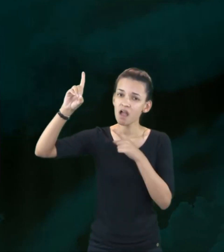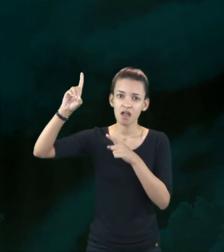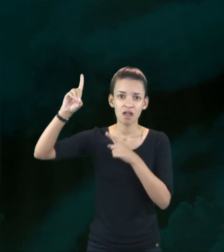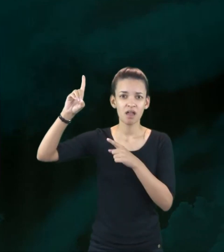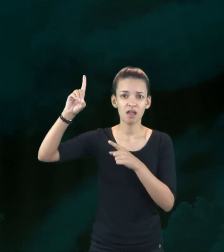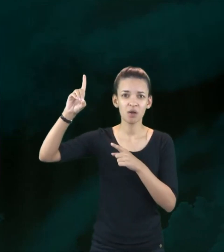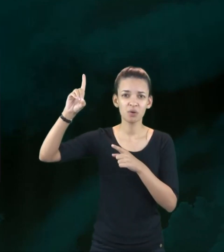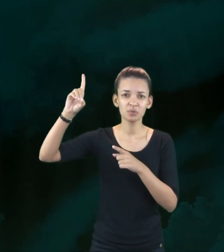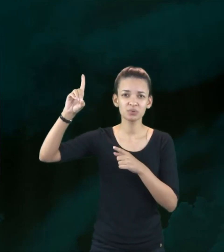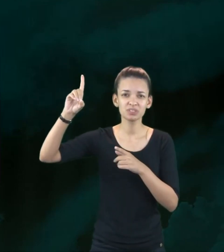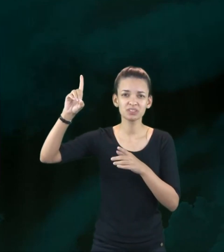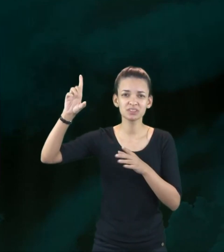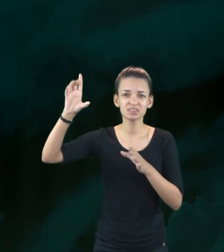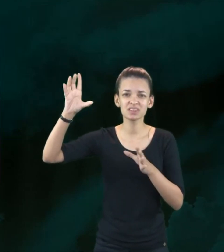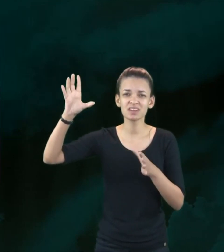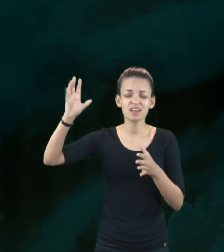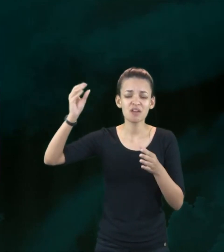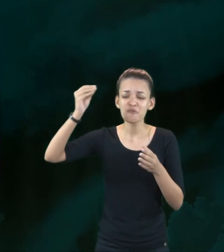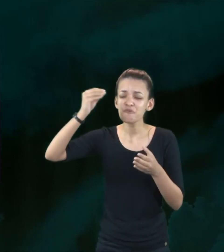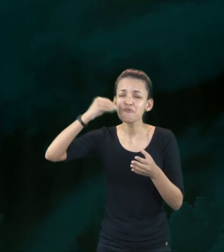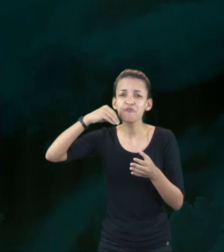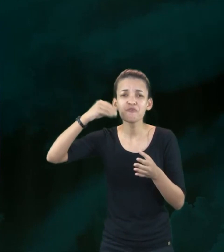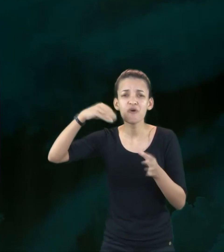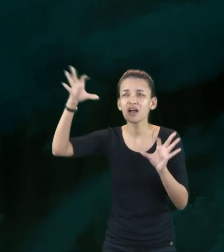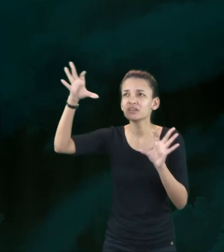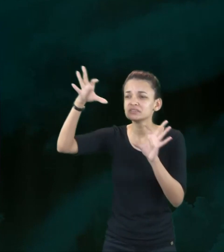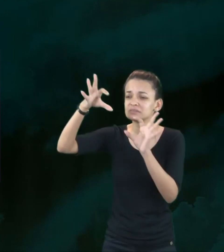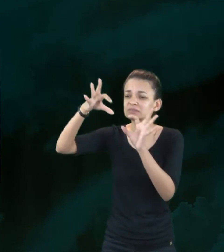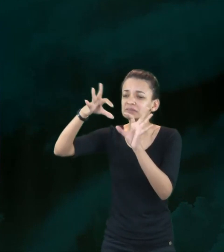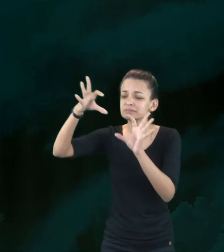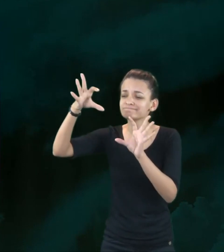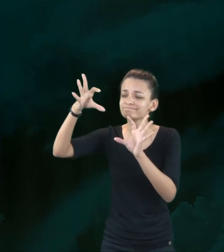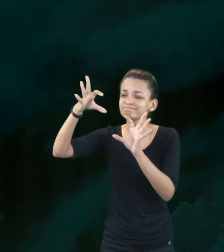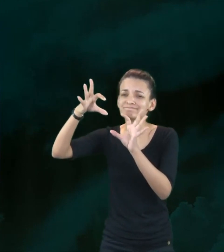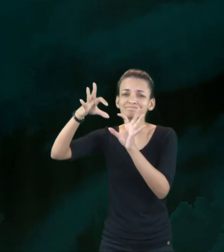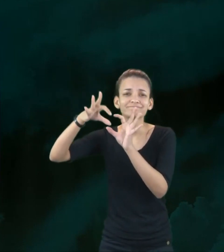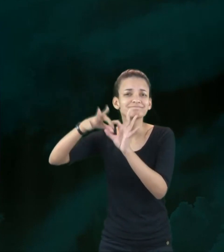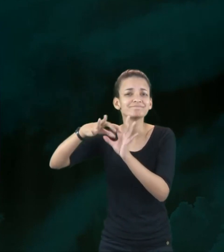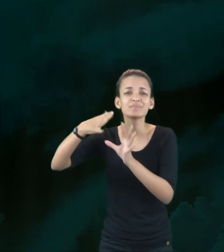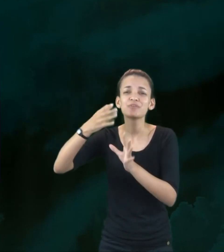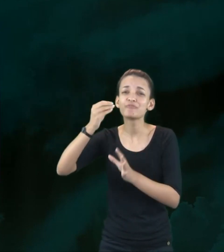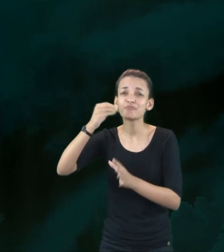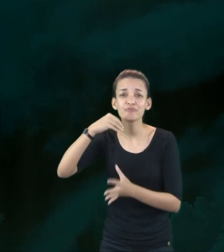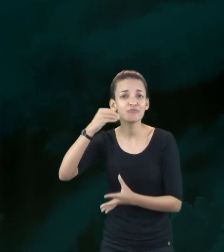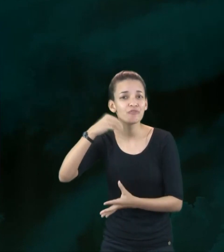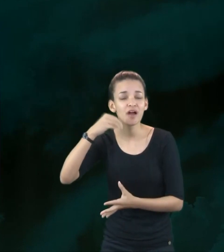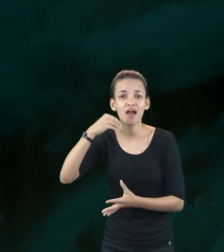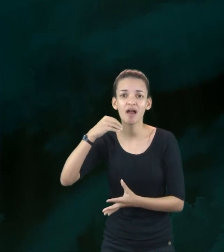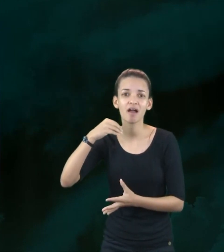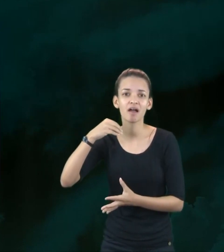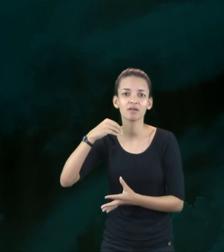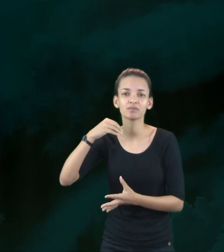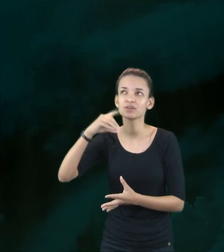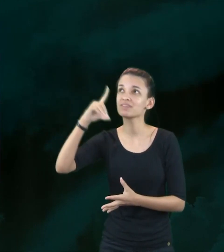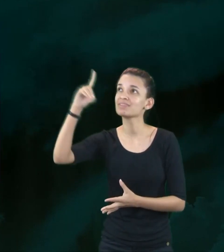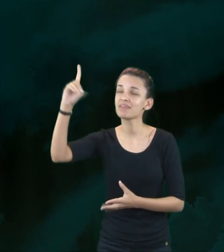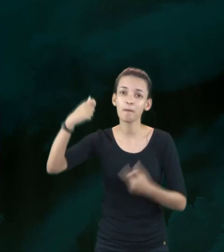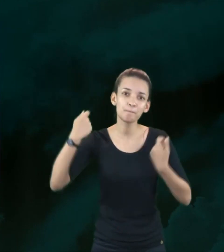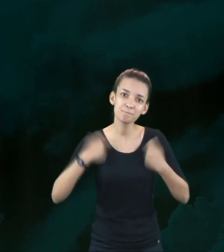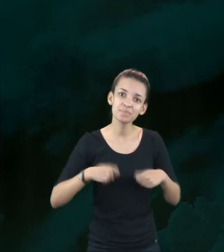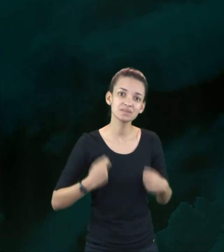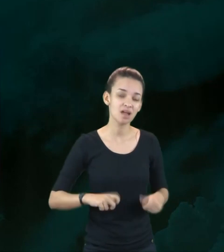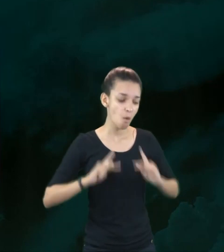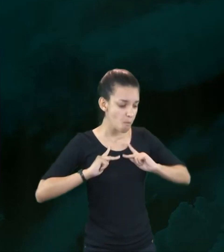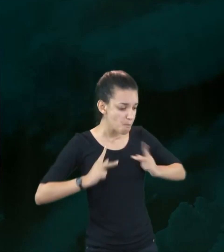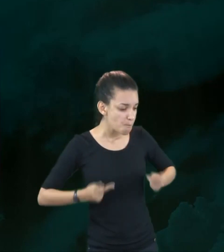ligação muito frágil, muito fraca. Deus precisava de alguns homens aqui na terra